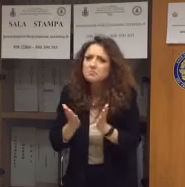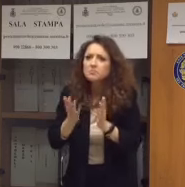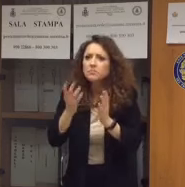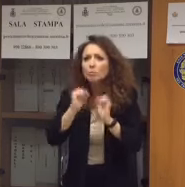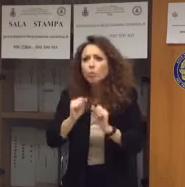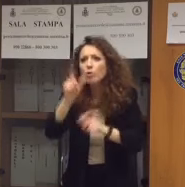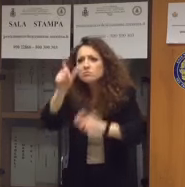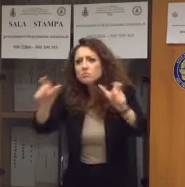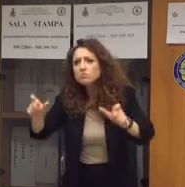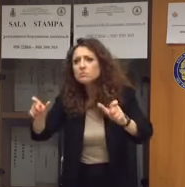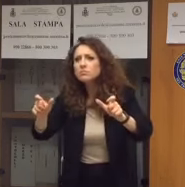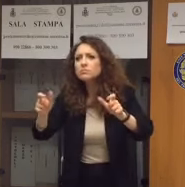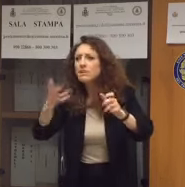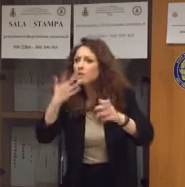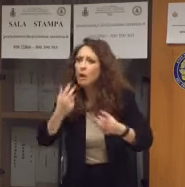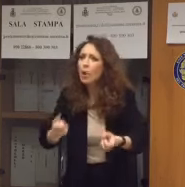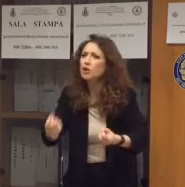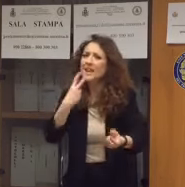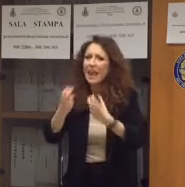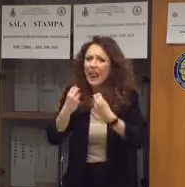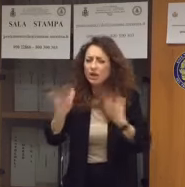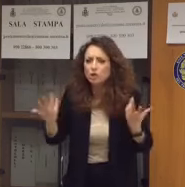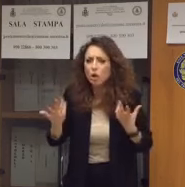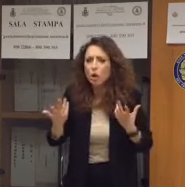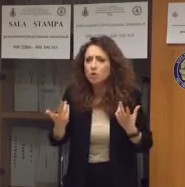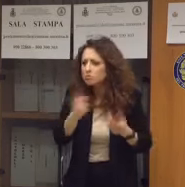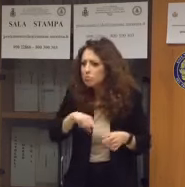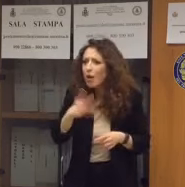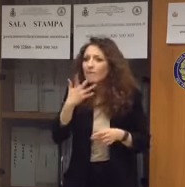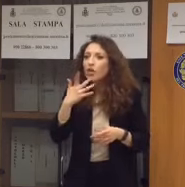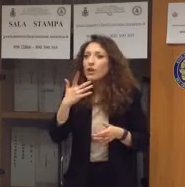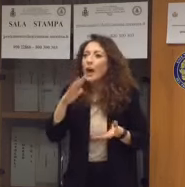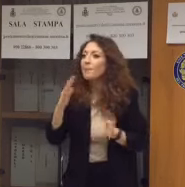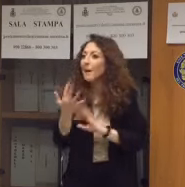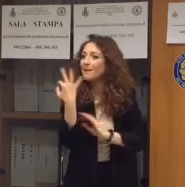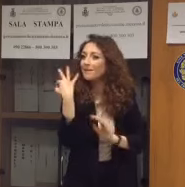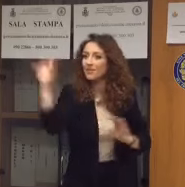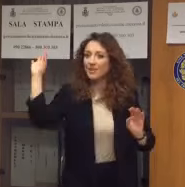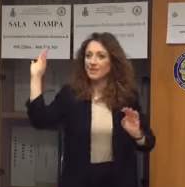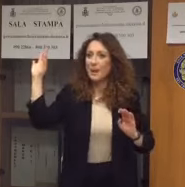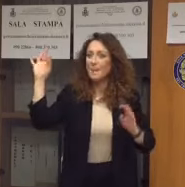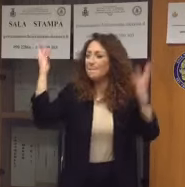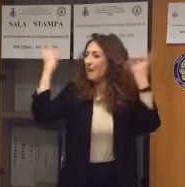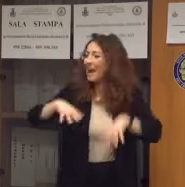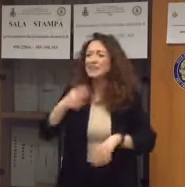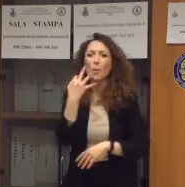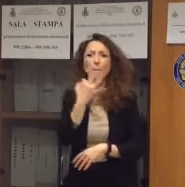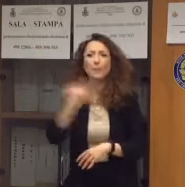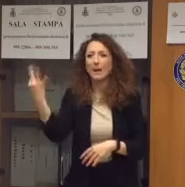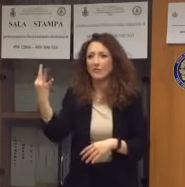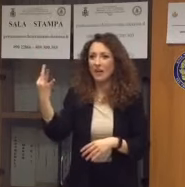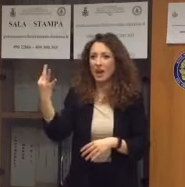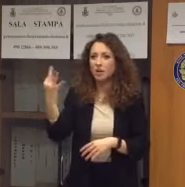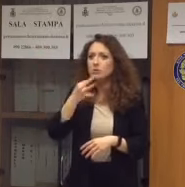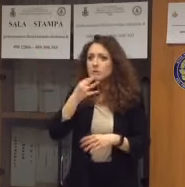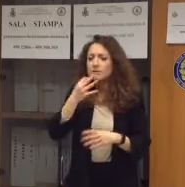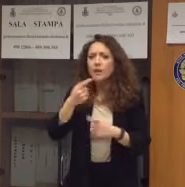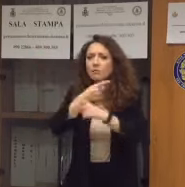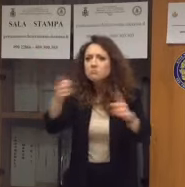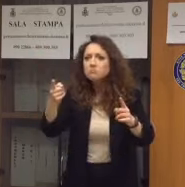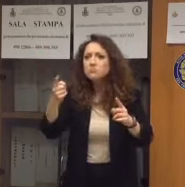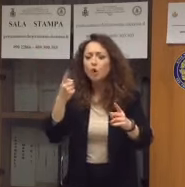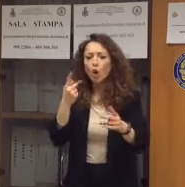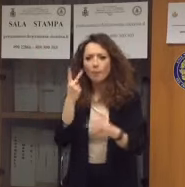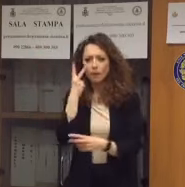dico, vogliamo perfezionarci al massimo, vogliamo creare un meccanismo perfetto, quindi se ci sono delle difficoltà